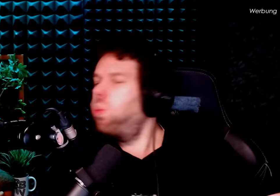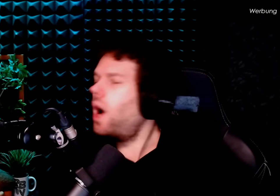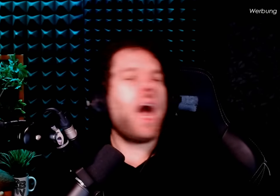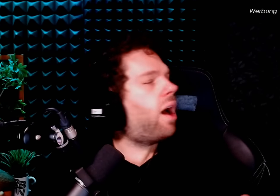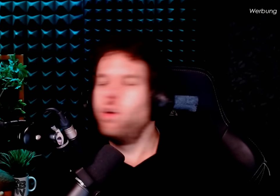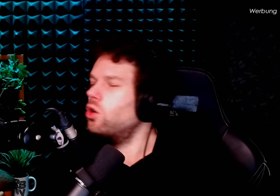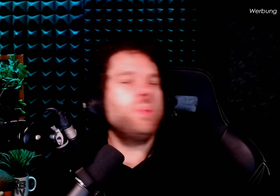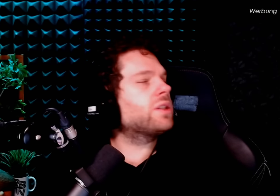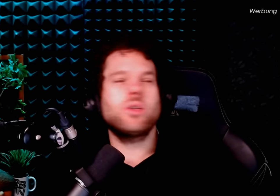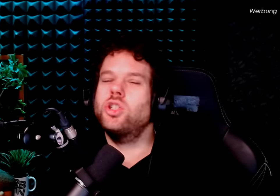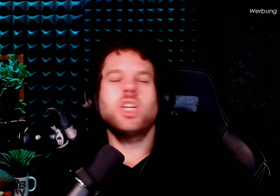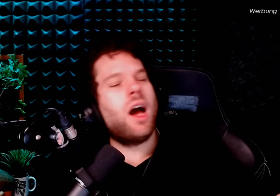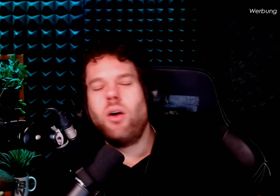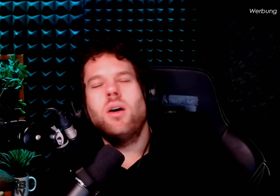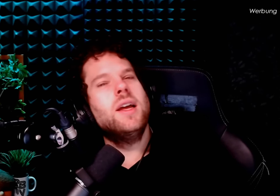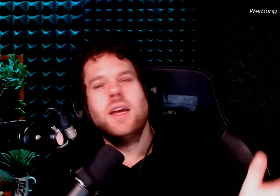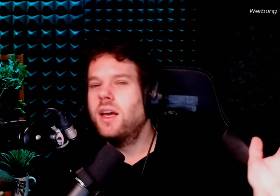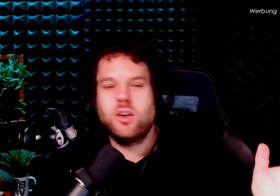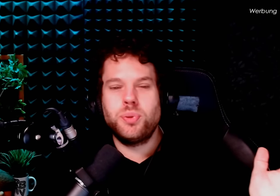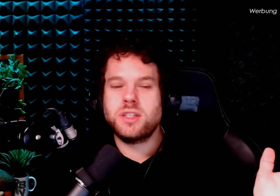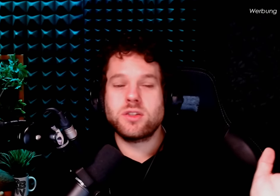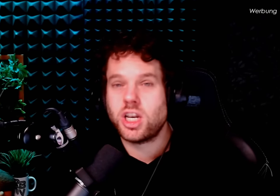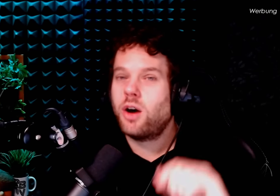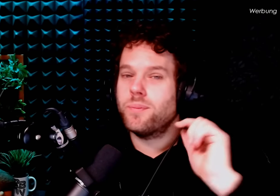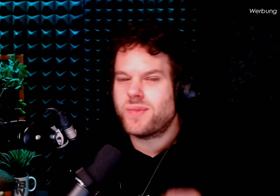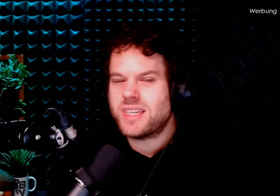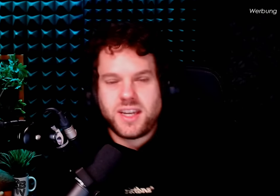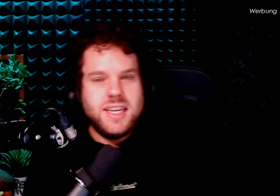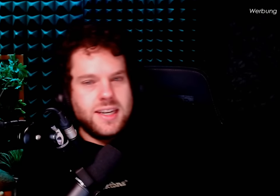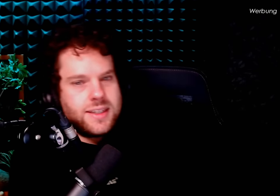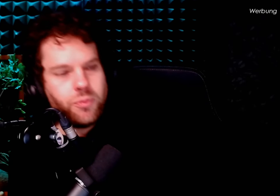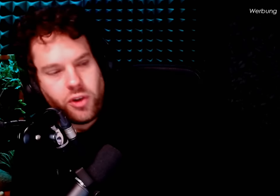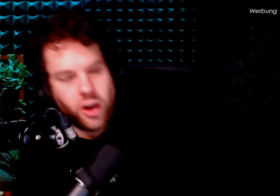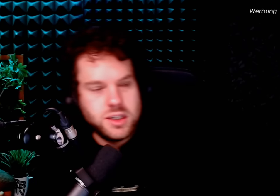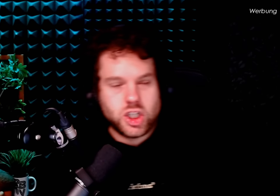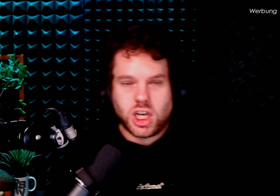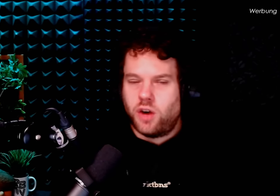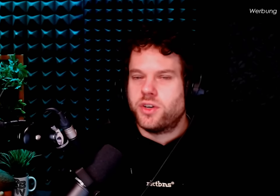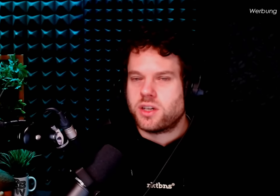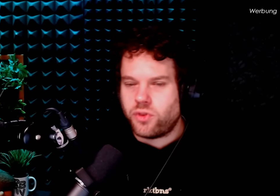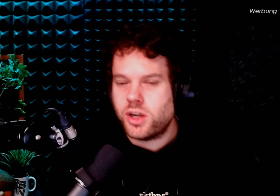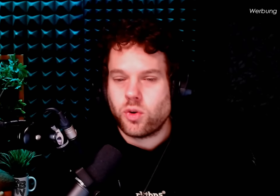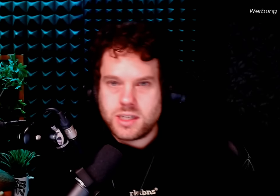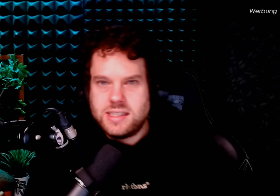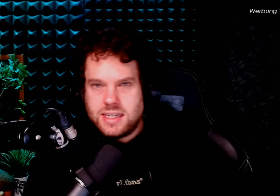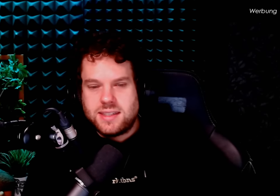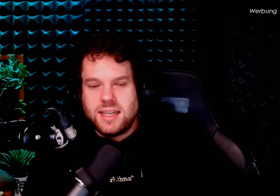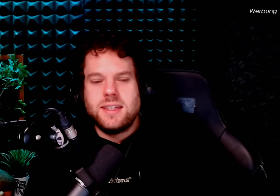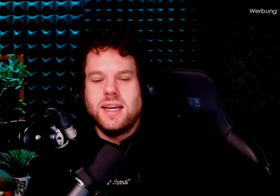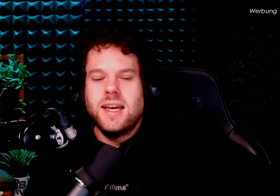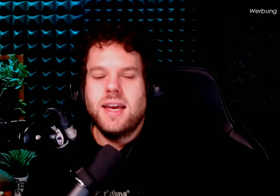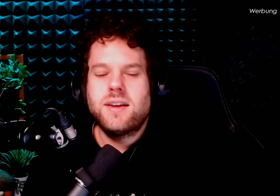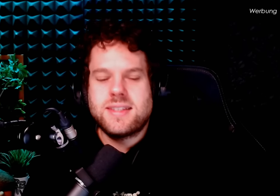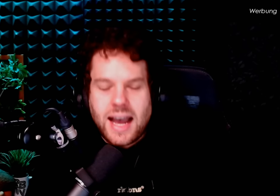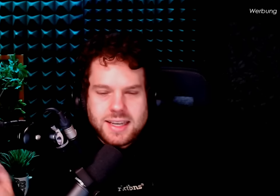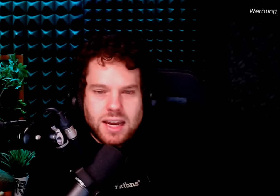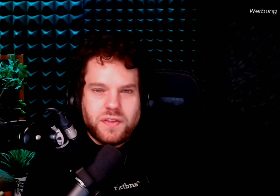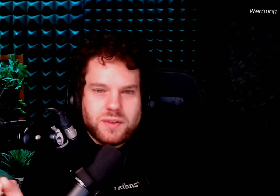Wow, du bist so schlau. Du bist so schlau. Deswegen hier ein Tipp für Leute, die schlau wirken wollen und es nicht sind. Sag einfach,